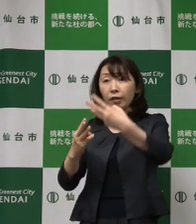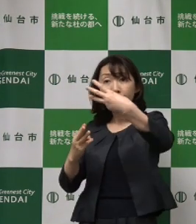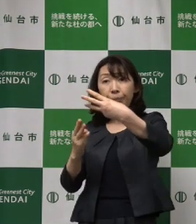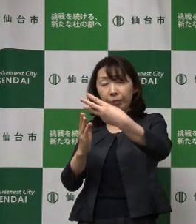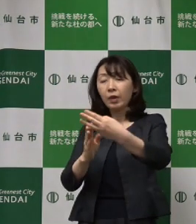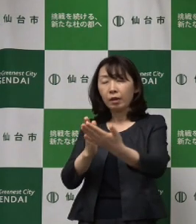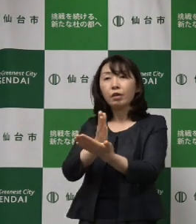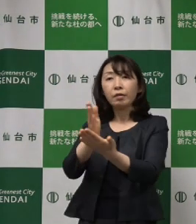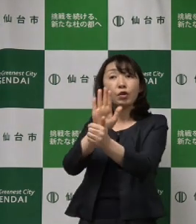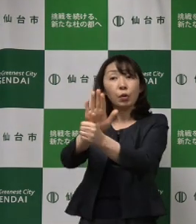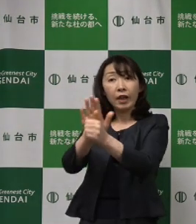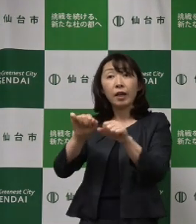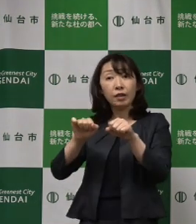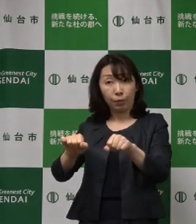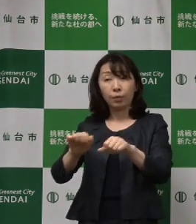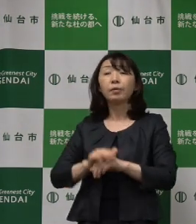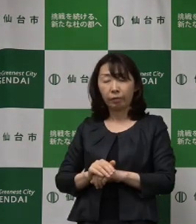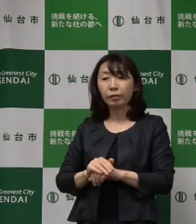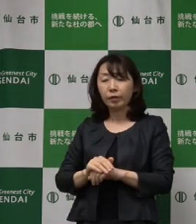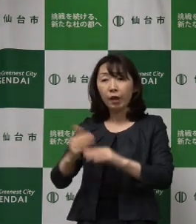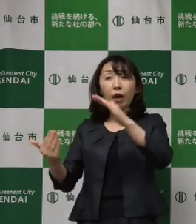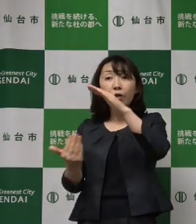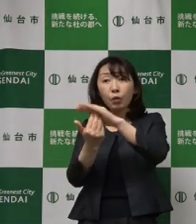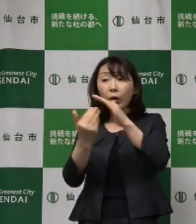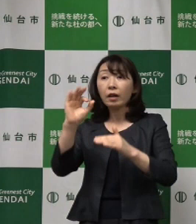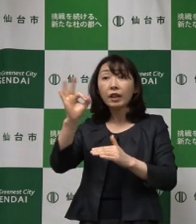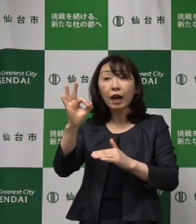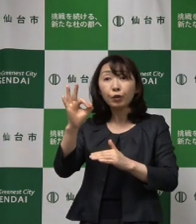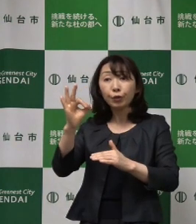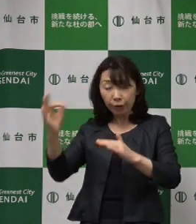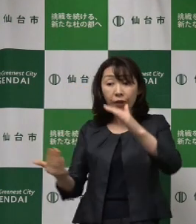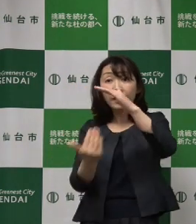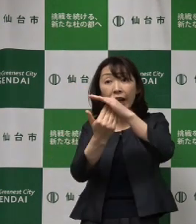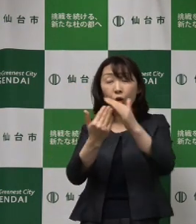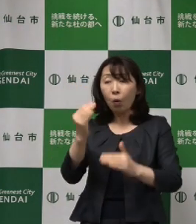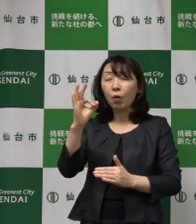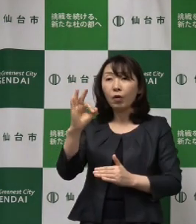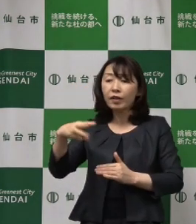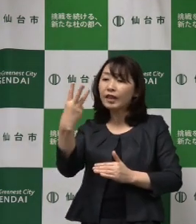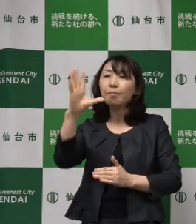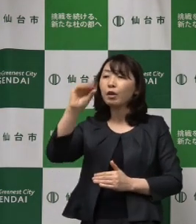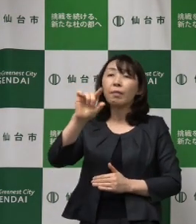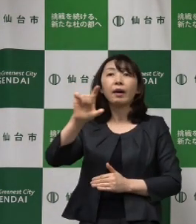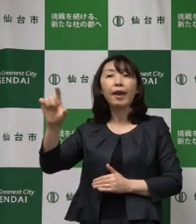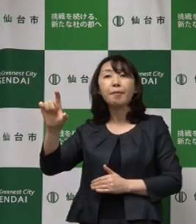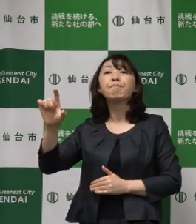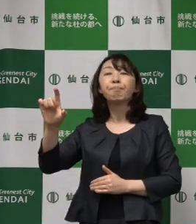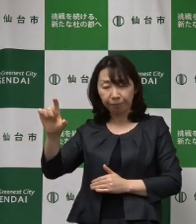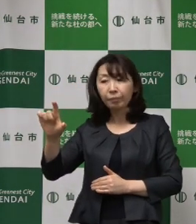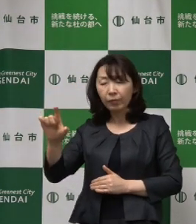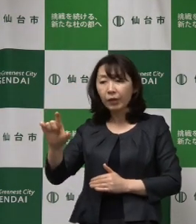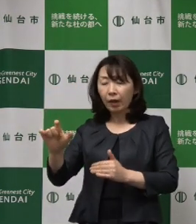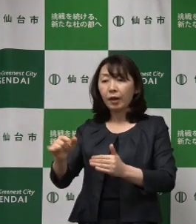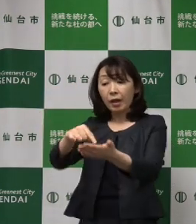女性の上限は最大で300万円です。申請をされる場合には事前にご